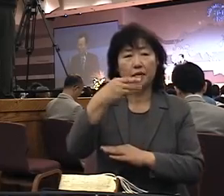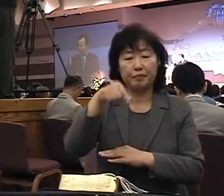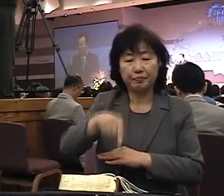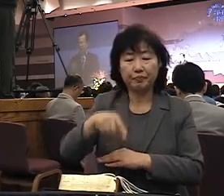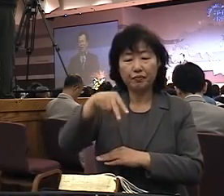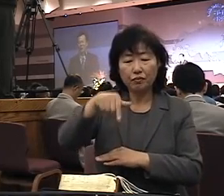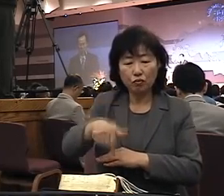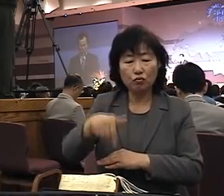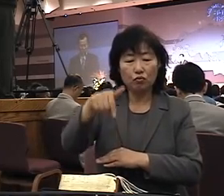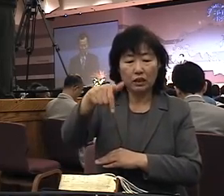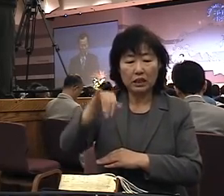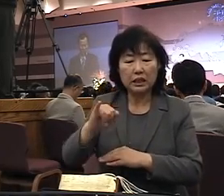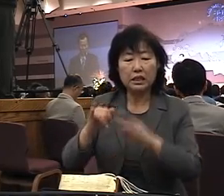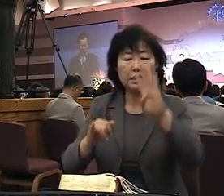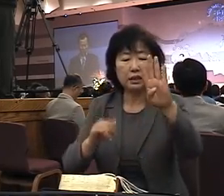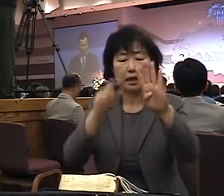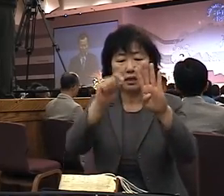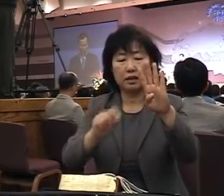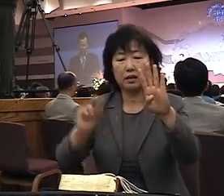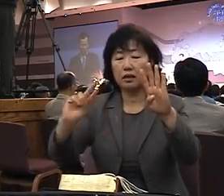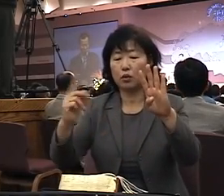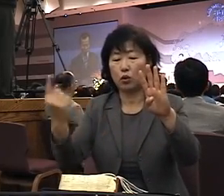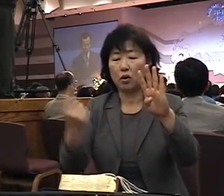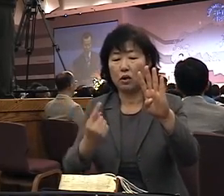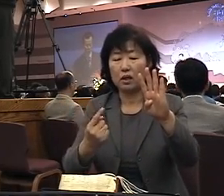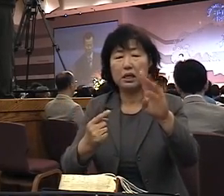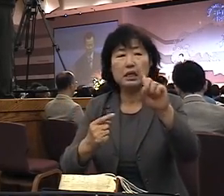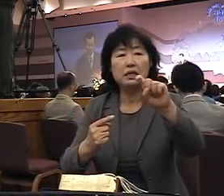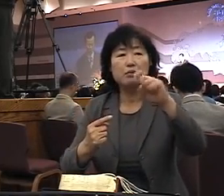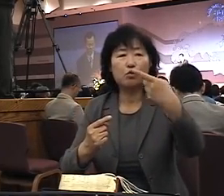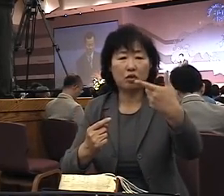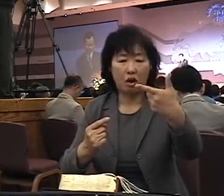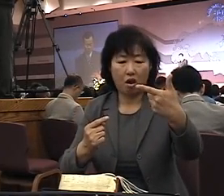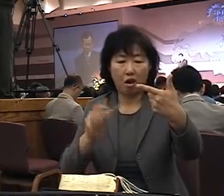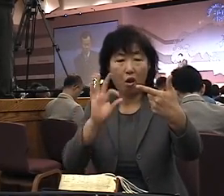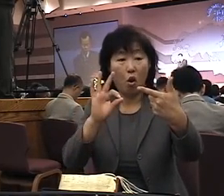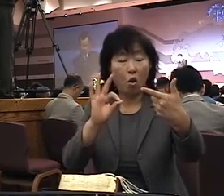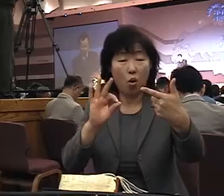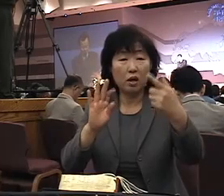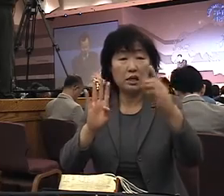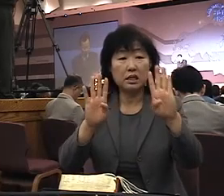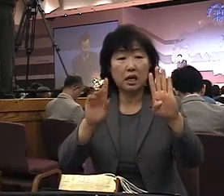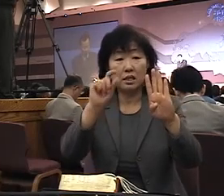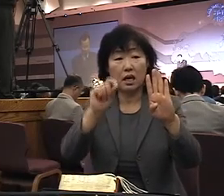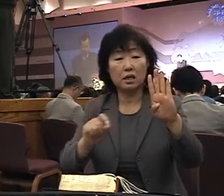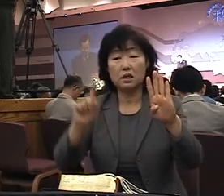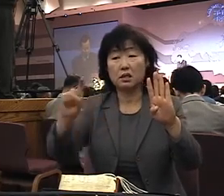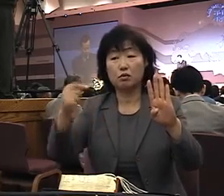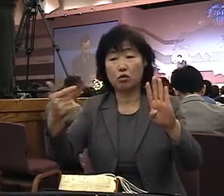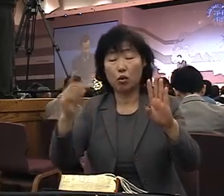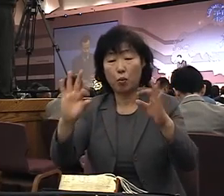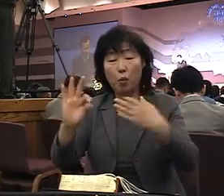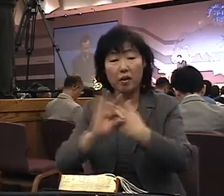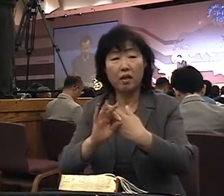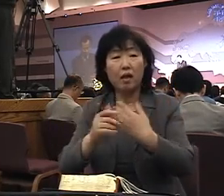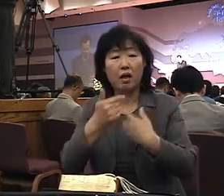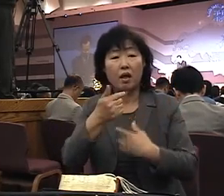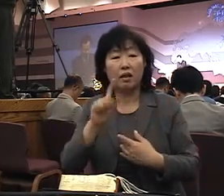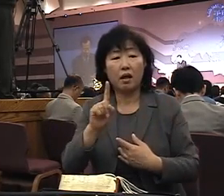왜 여기 베레스가 나오는 것입니까? 자, 16절부터 한번 보세요. 4장 16절부터 보면